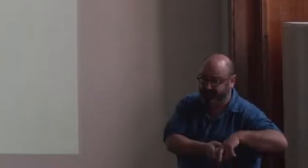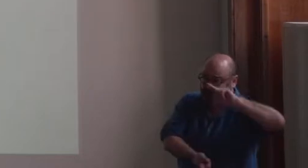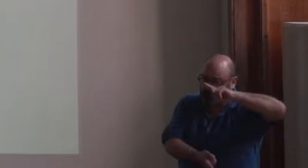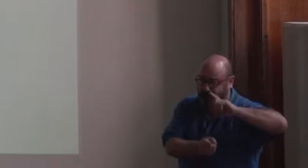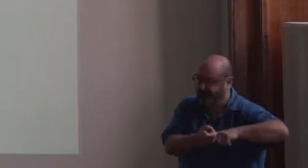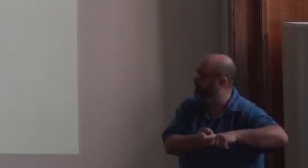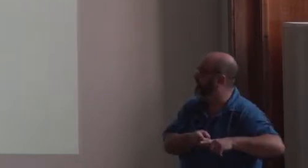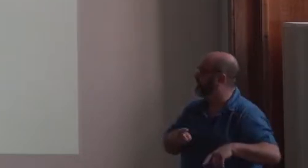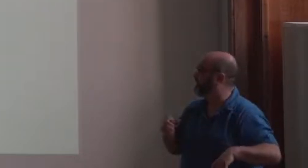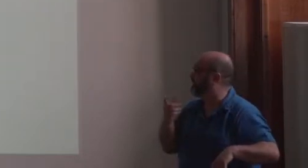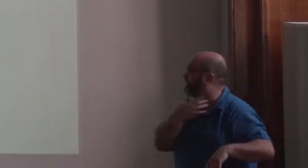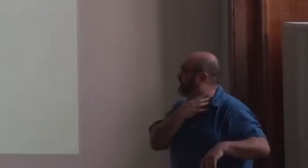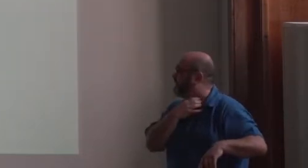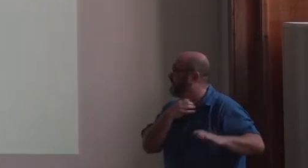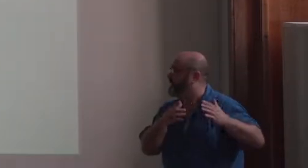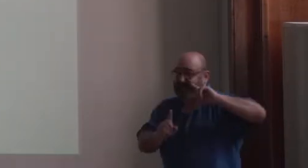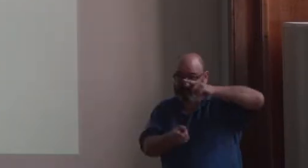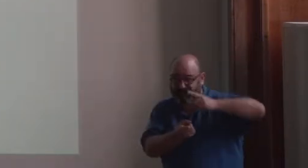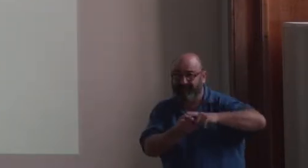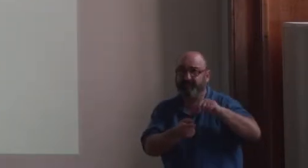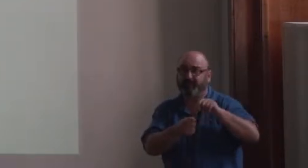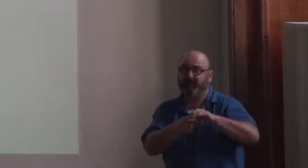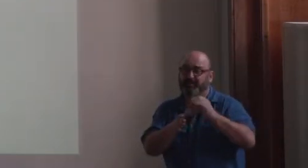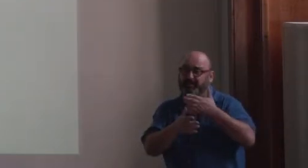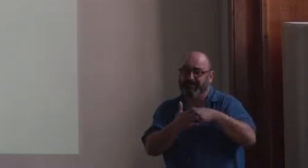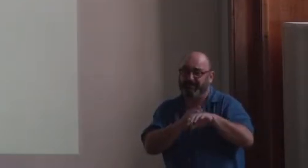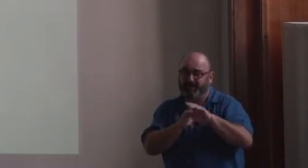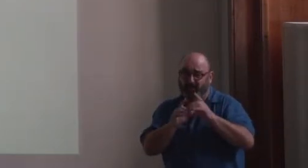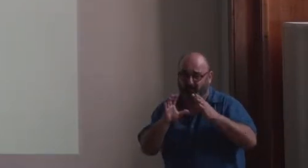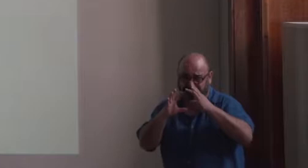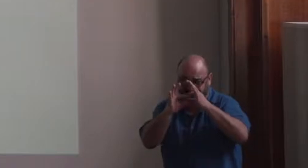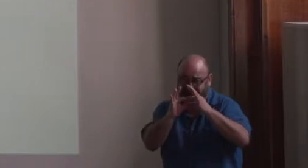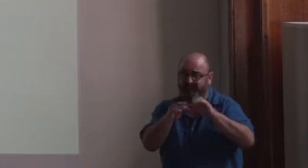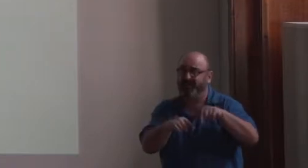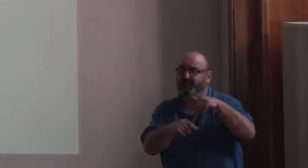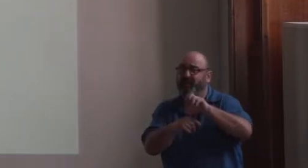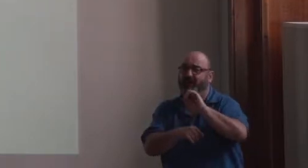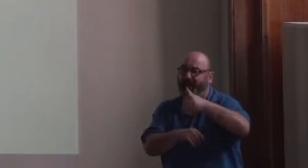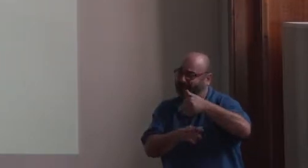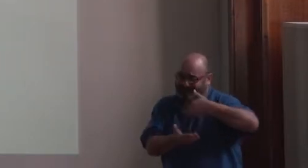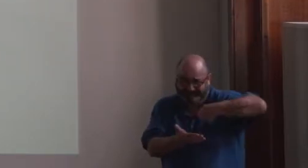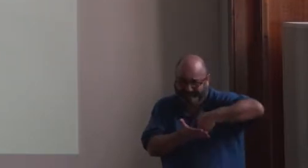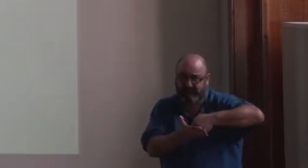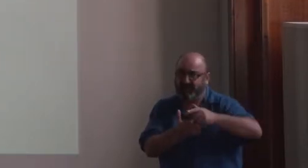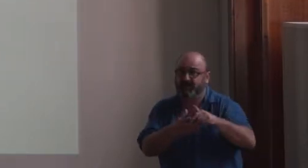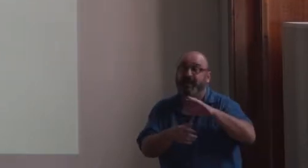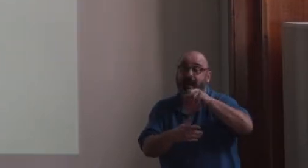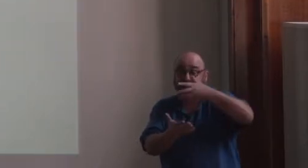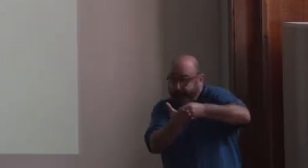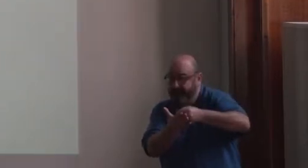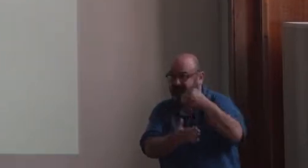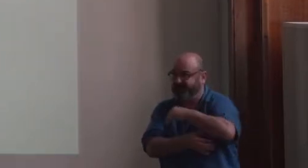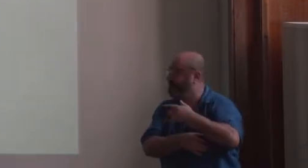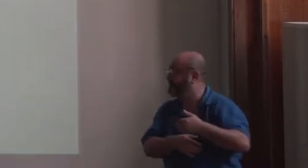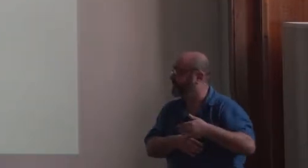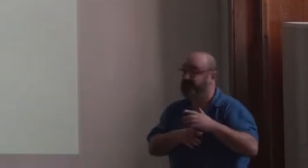Et même dans ce qui est disponible, il n'y a qu'un subset, parce qu'il faut s'optimiser, il n'y a pas beaucoup de RAM, et ça s'épuise vite, la RAM.